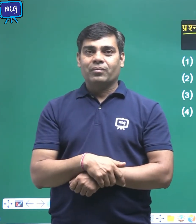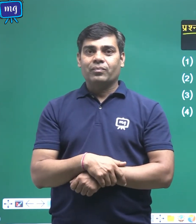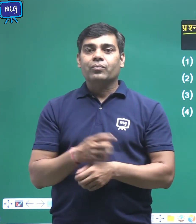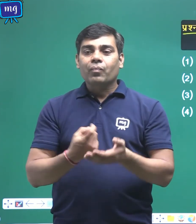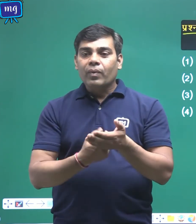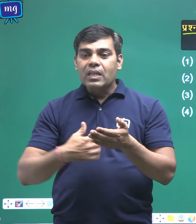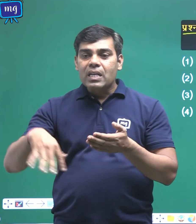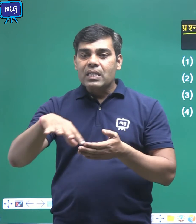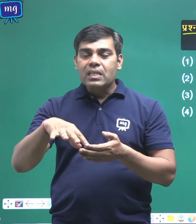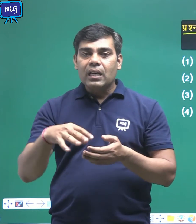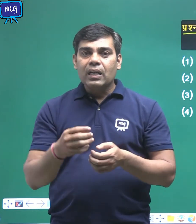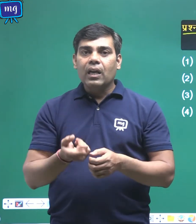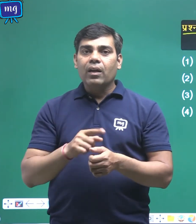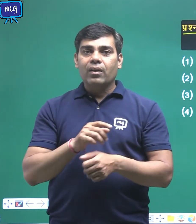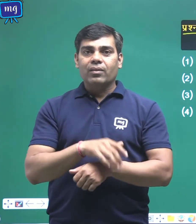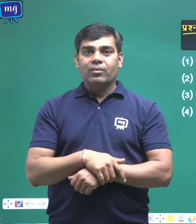राजस्थान का